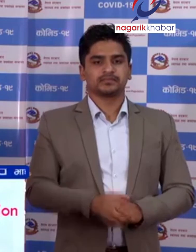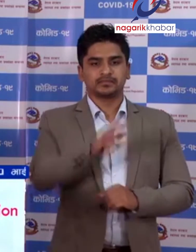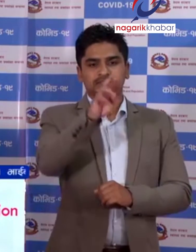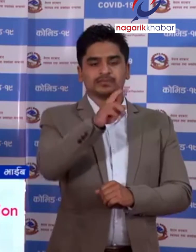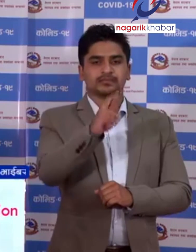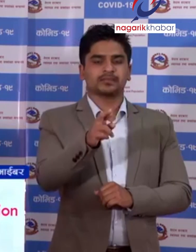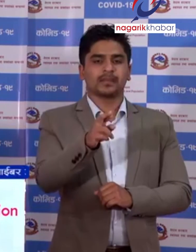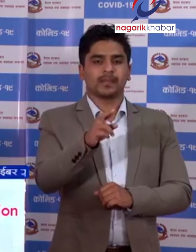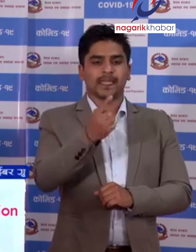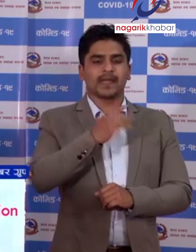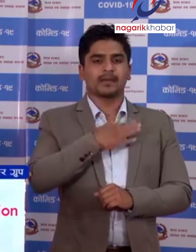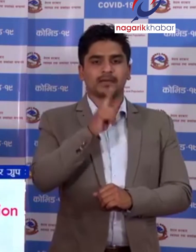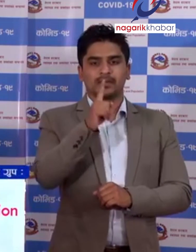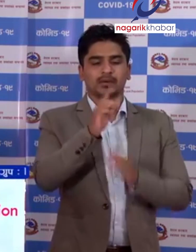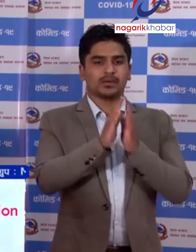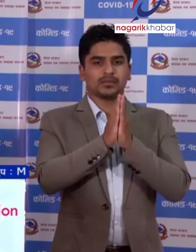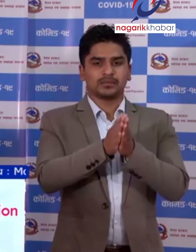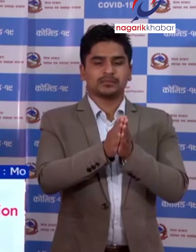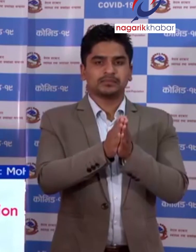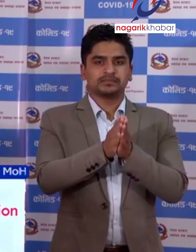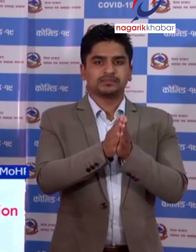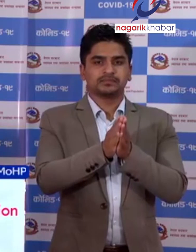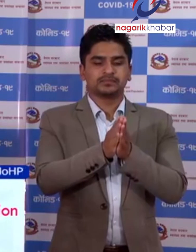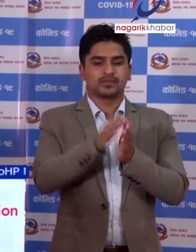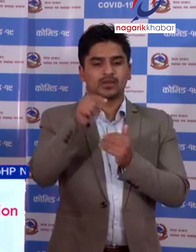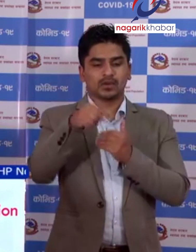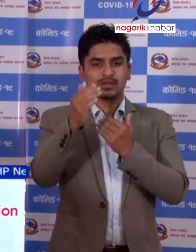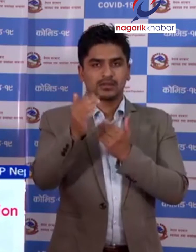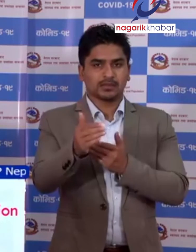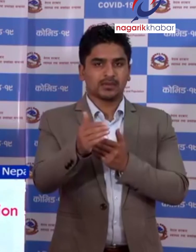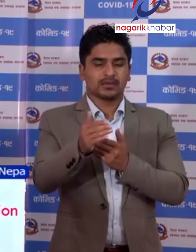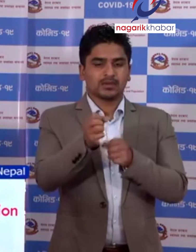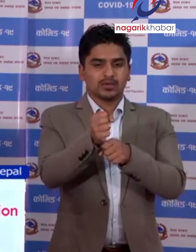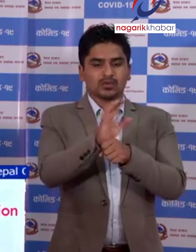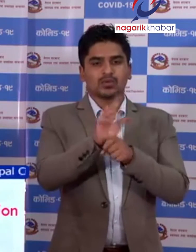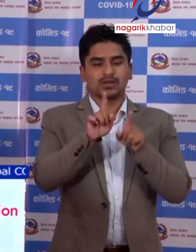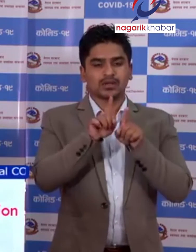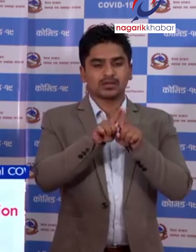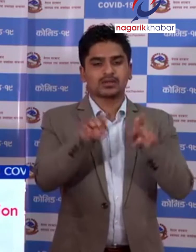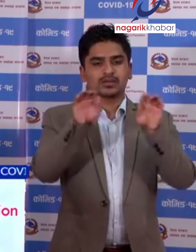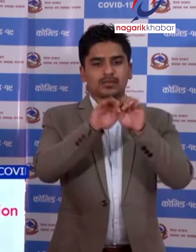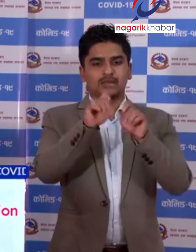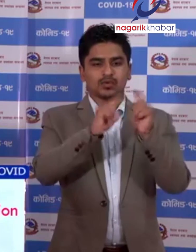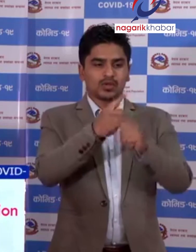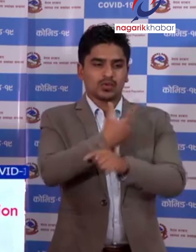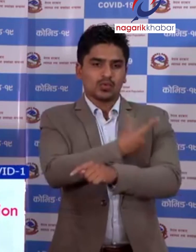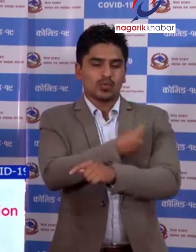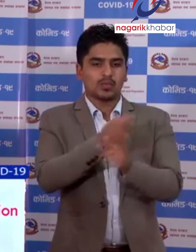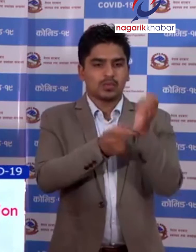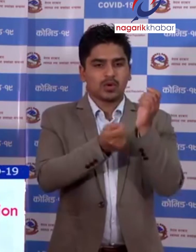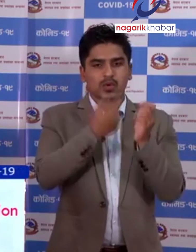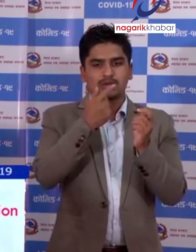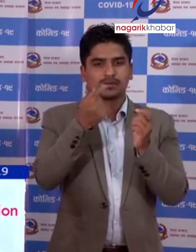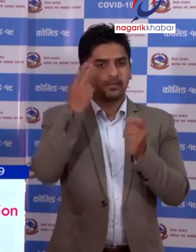र हाम्रो एउटा अनुरोध छ, हालसम्म कोरोना सम्बन्धी कुनै खोप वा खाने औषधि